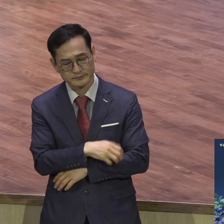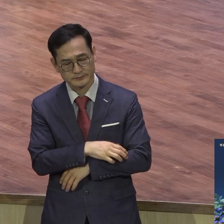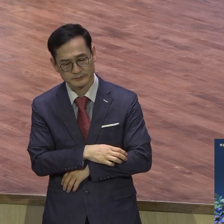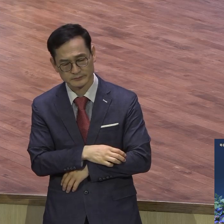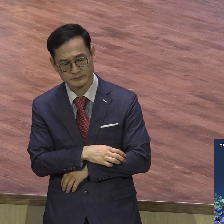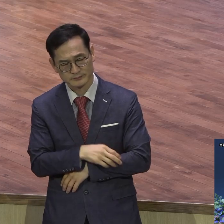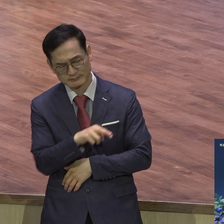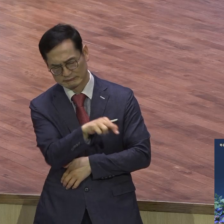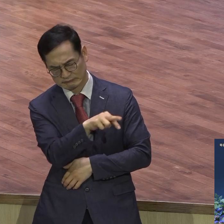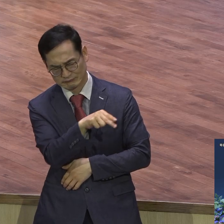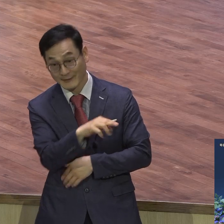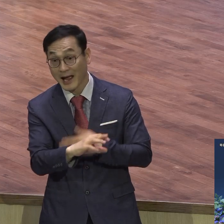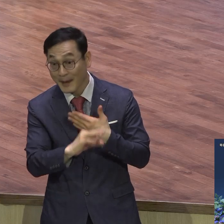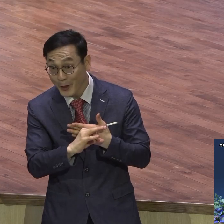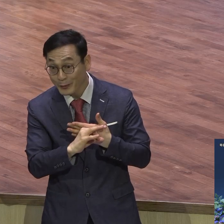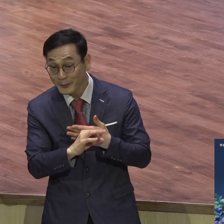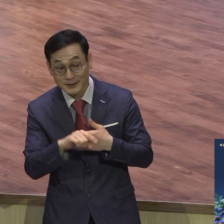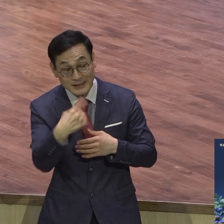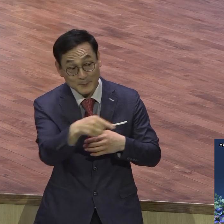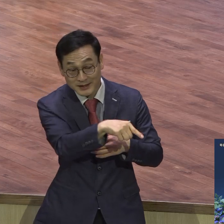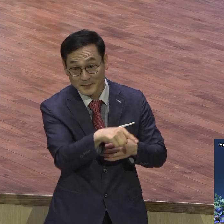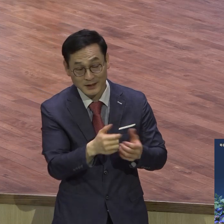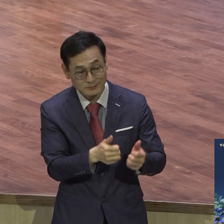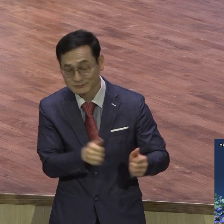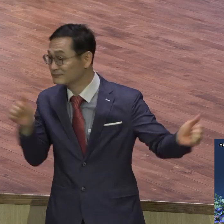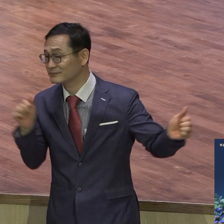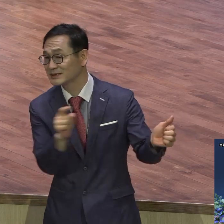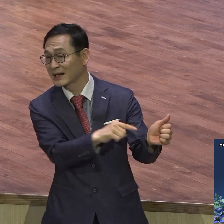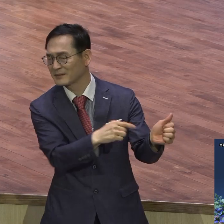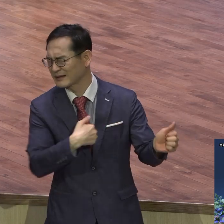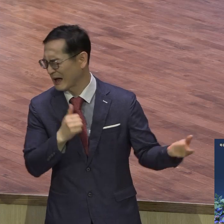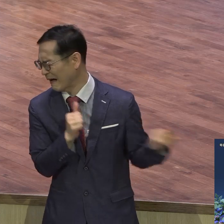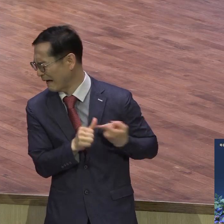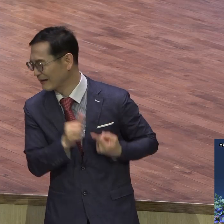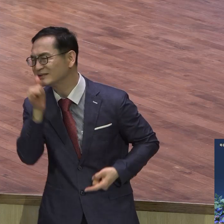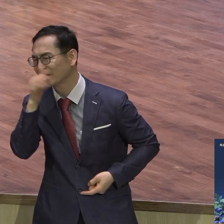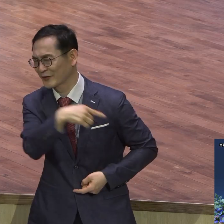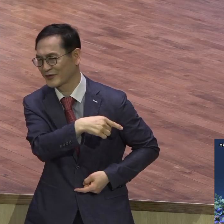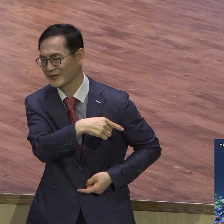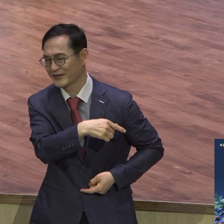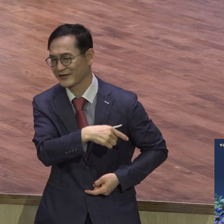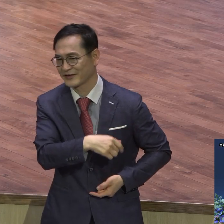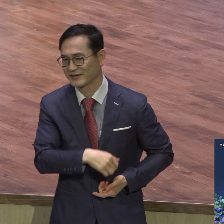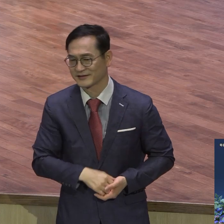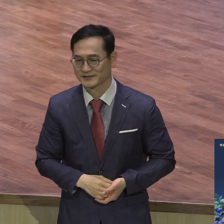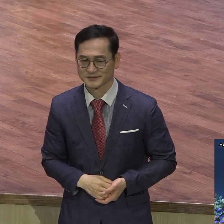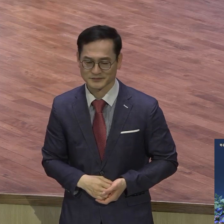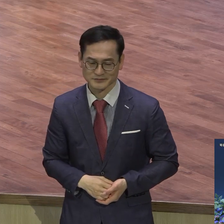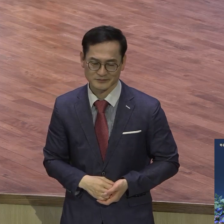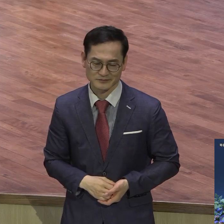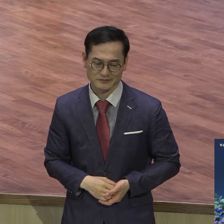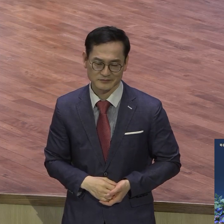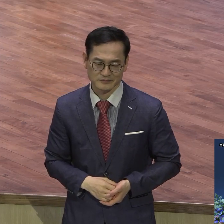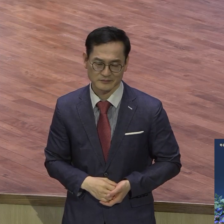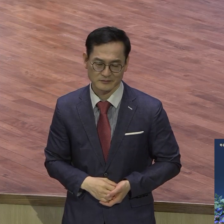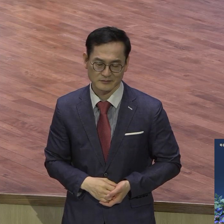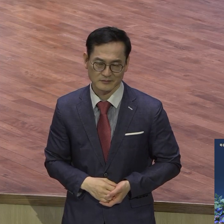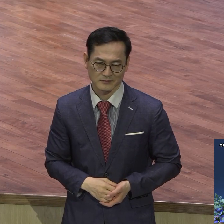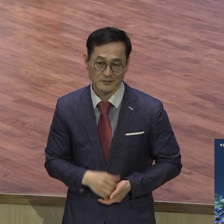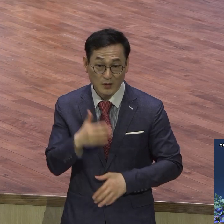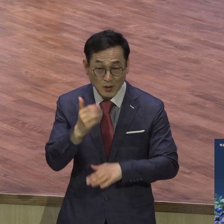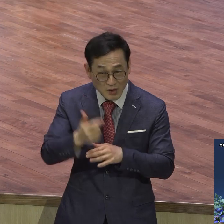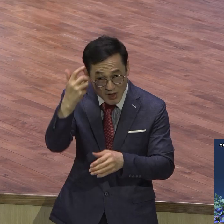돌아왔으면 내 비판할 사람이요. 비판은 체질입니다. 그게 영적 문제입니다. 심각한 문제입니다. 그러니까